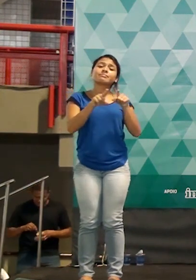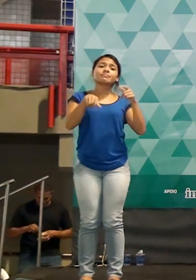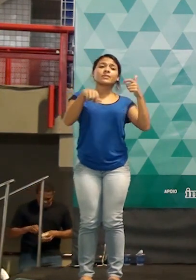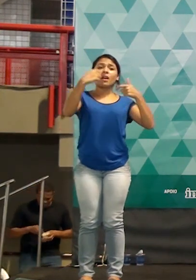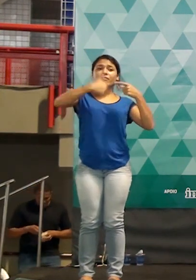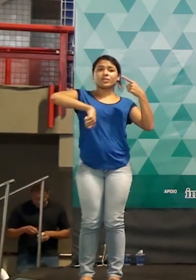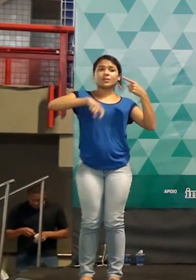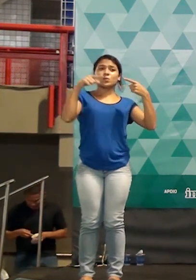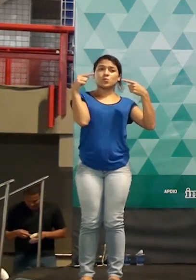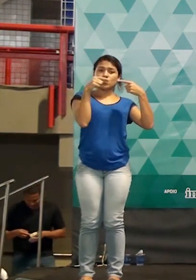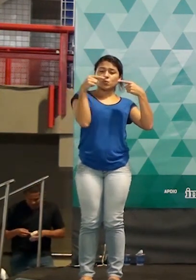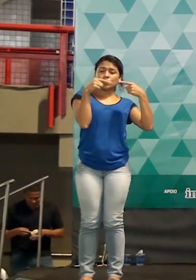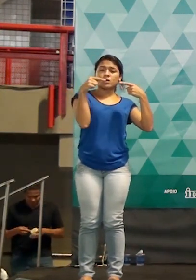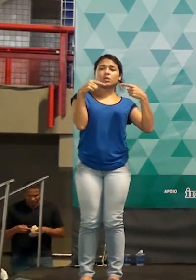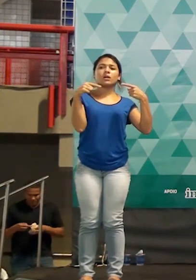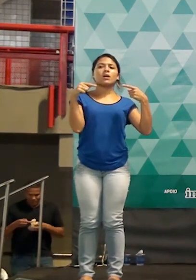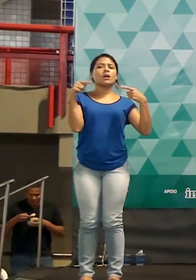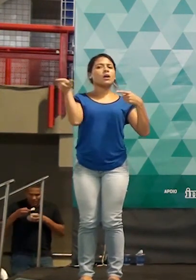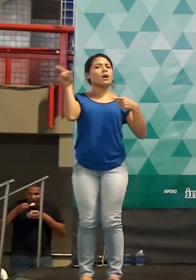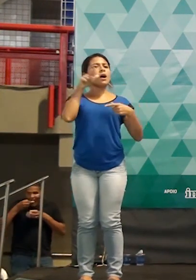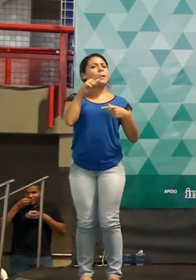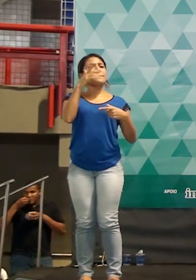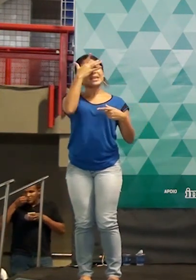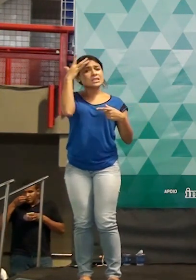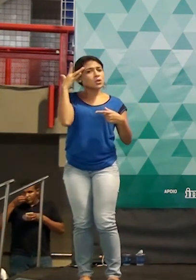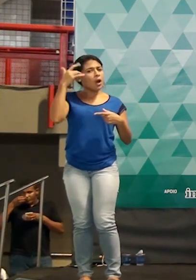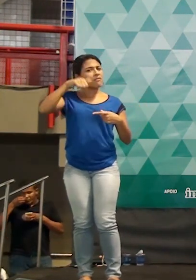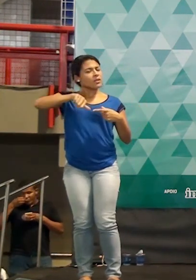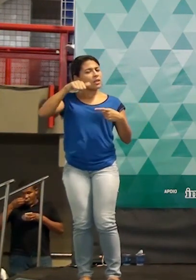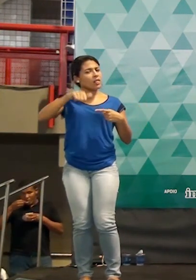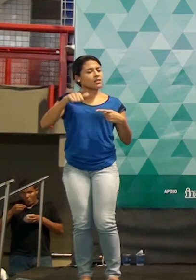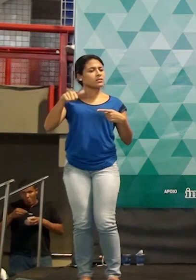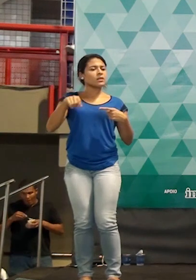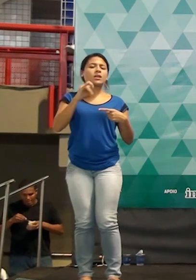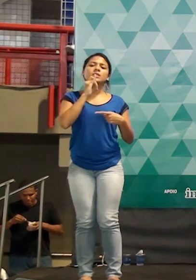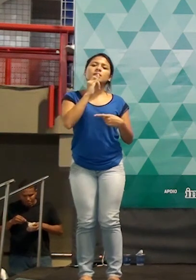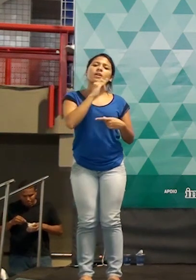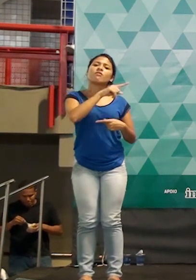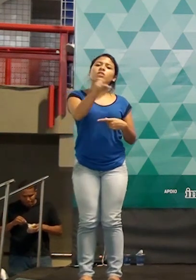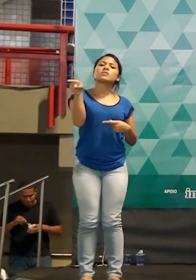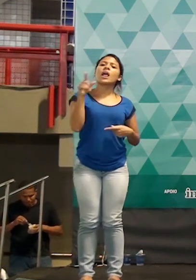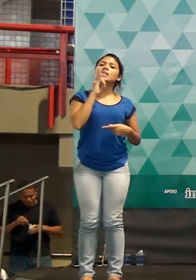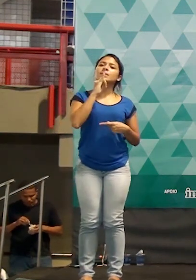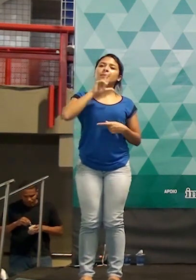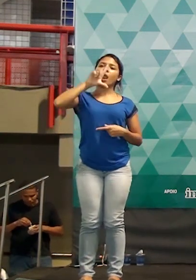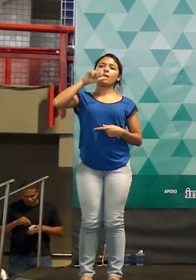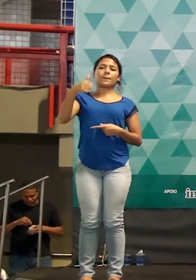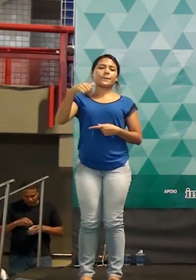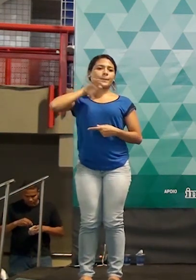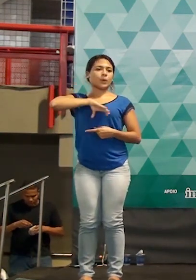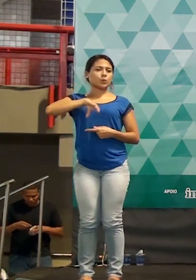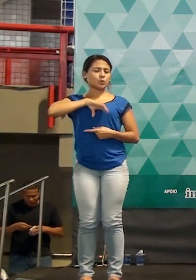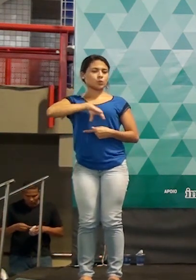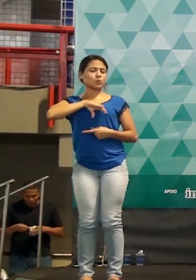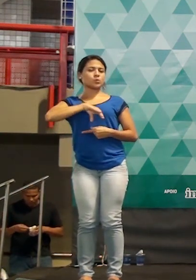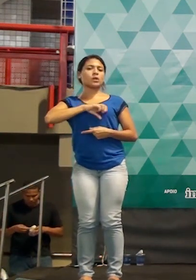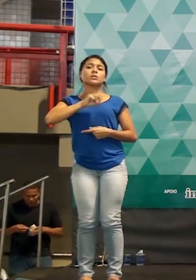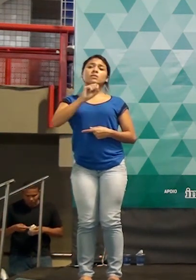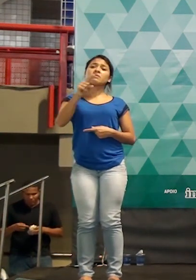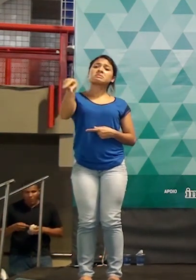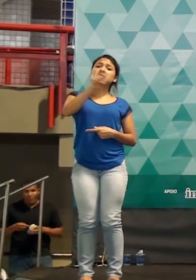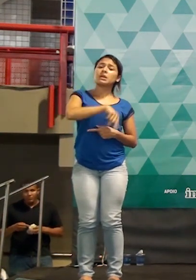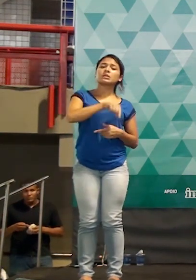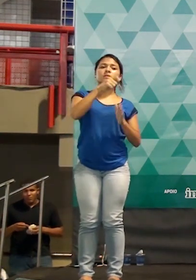1, o avaliador vai só olhar se você que fala a língua materna, a língua português, se você